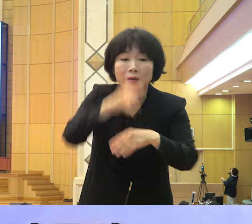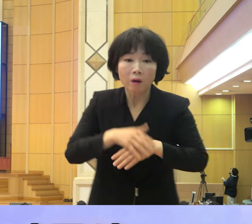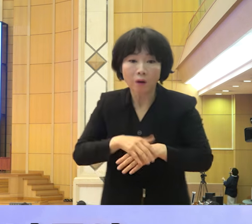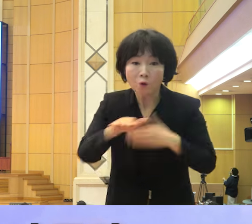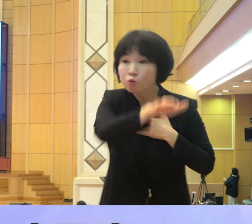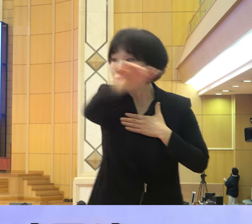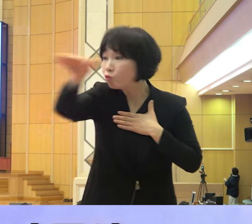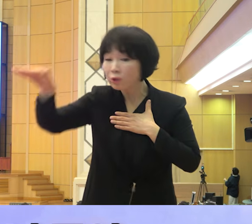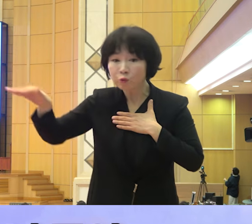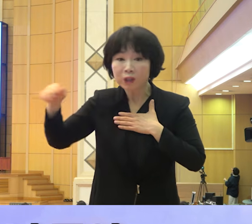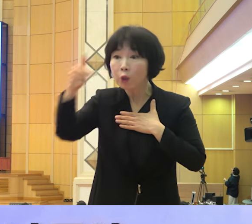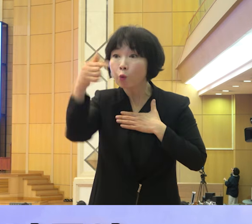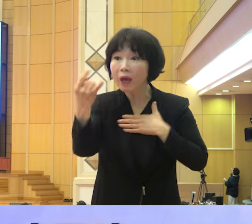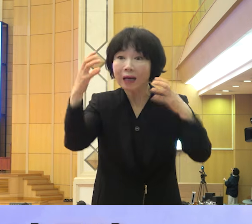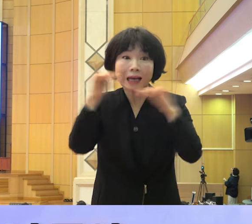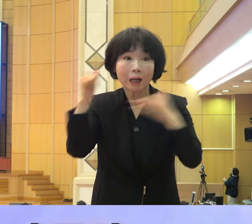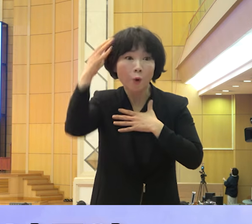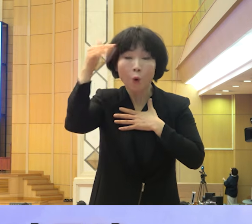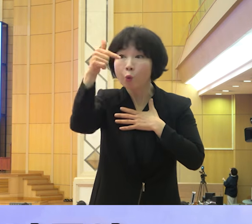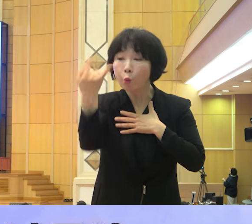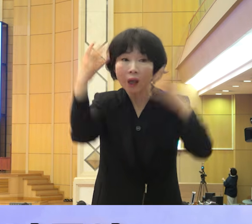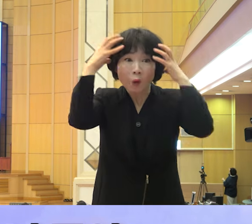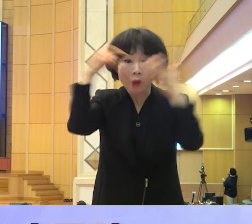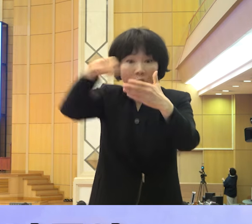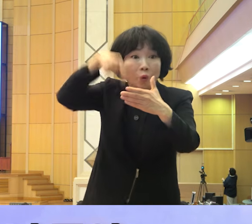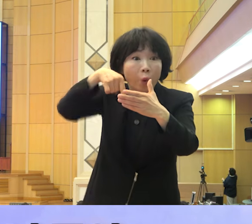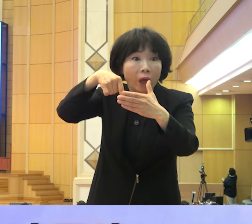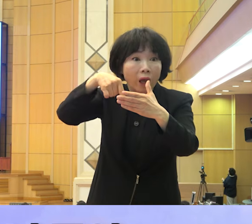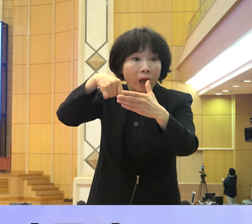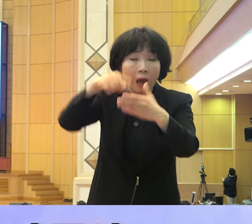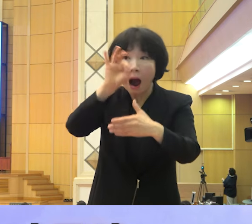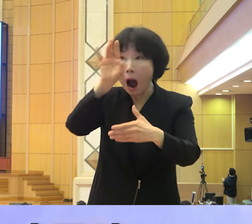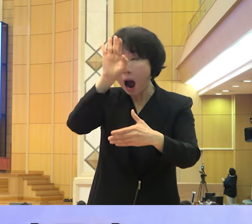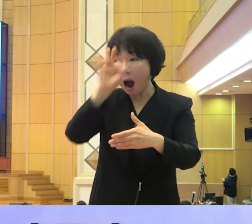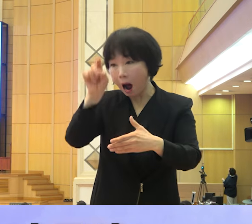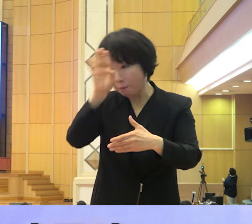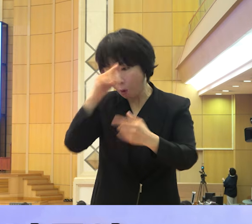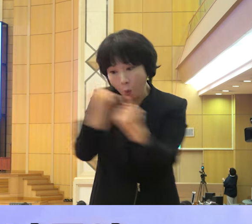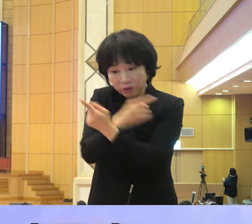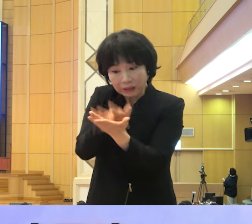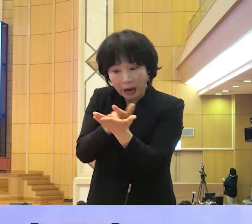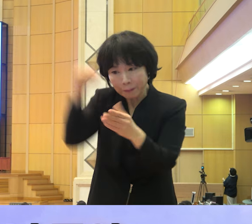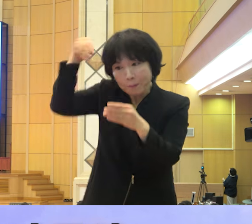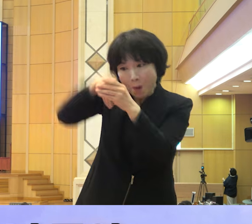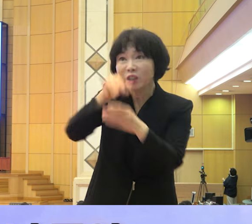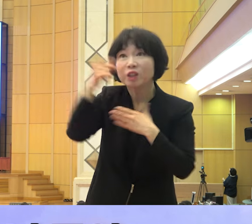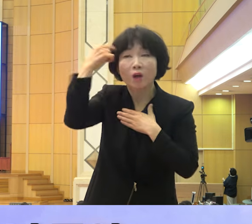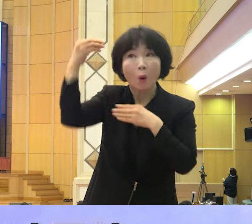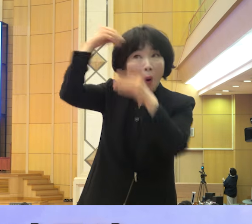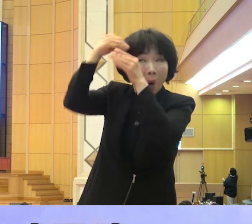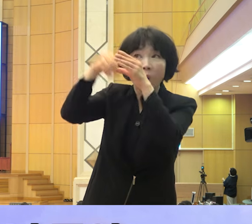우리 뇌수 속에 그런 암을 고치는 그런 약이 들어있다고요.